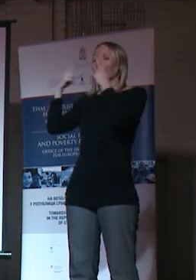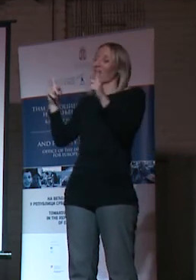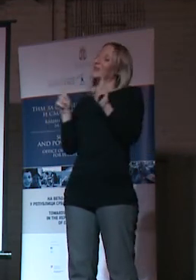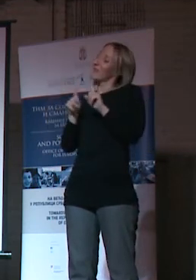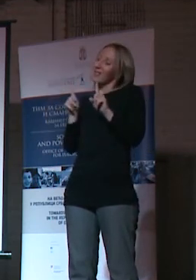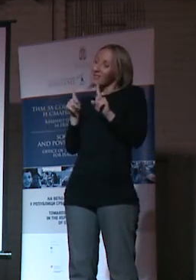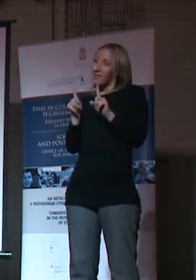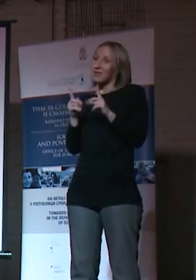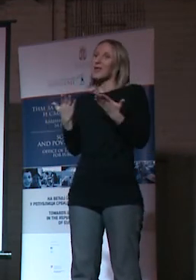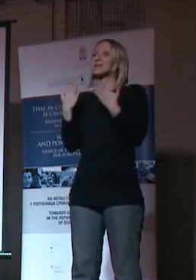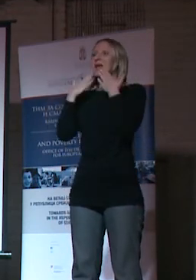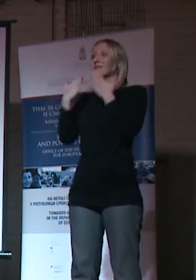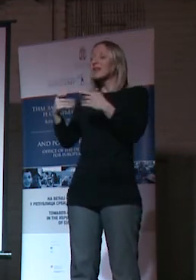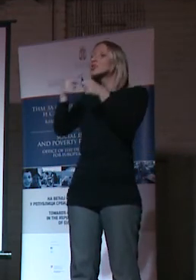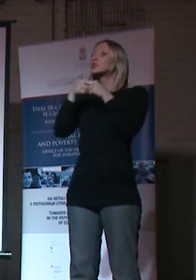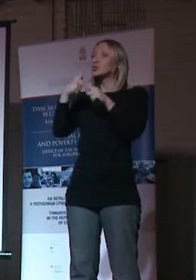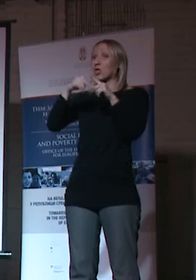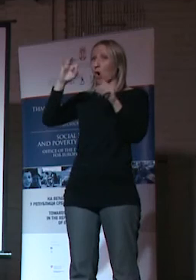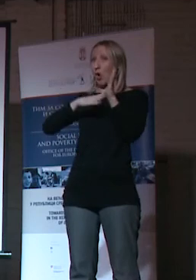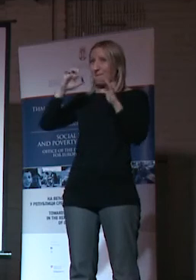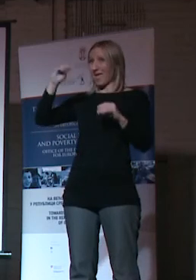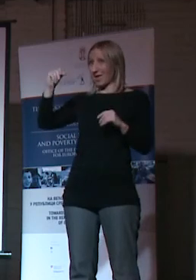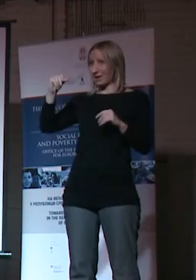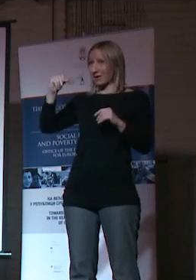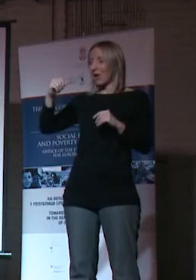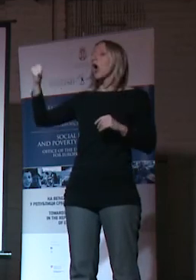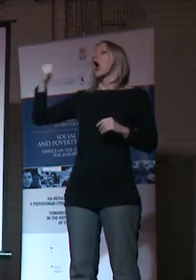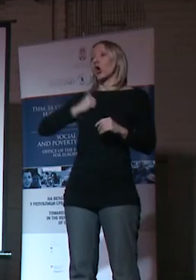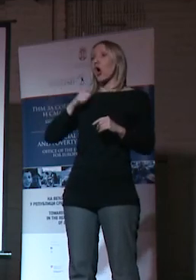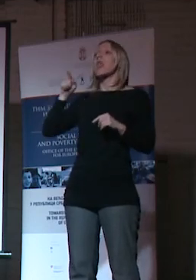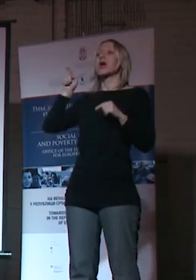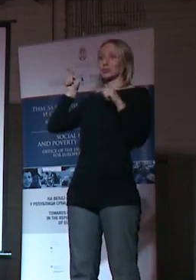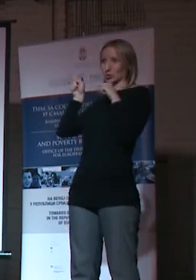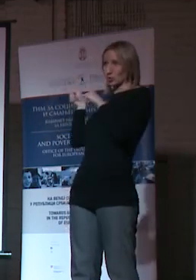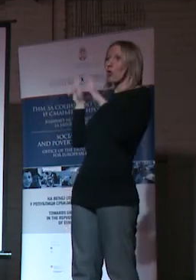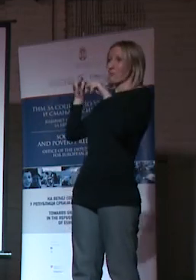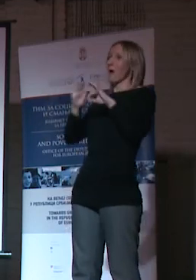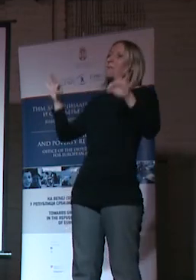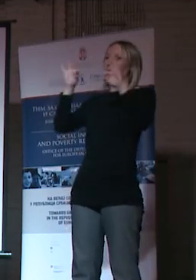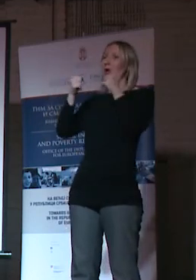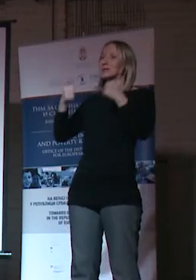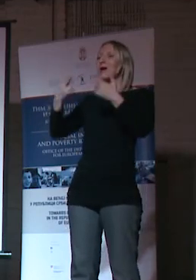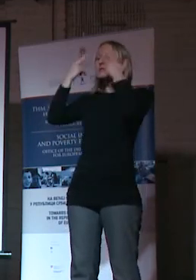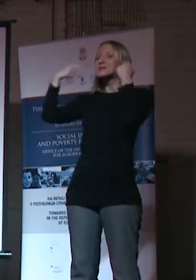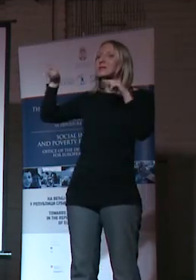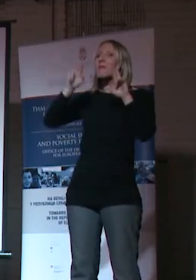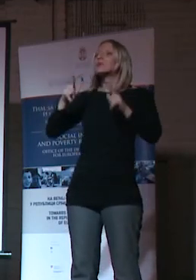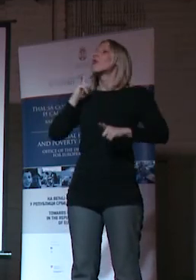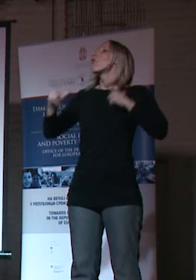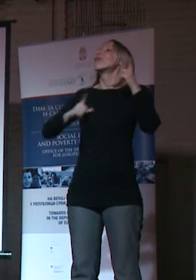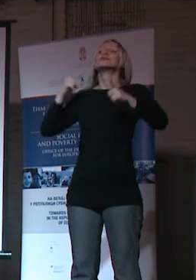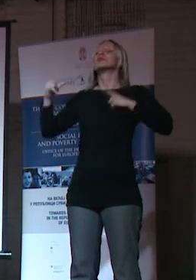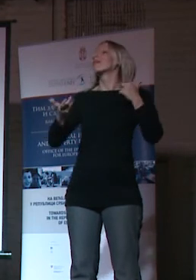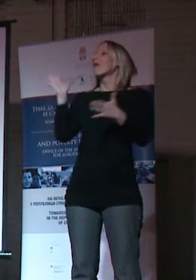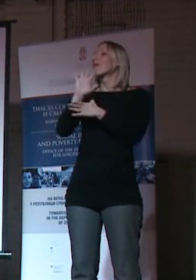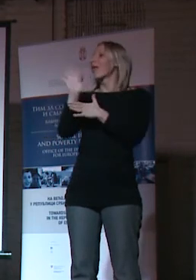Zahvaljujući udruženju Homer, ovo je konačno pokrenuto i sada slepi mogu da uživaju u divnim filmovima, kao što je